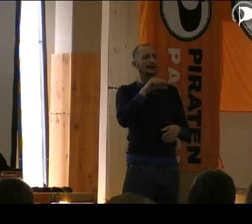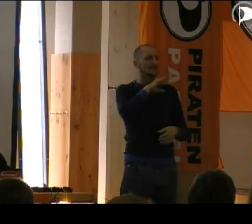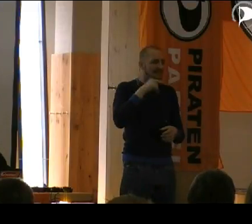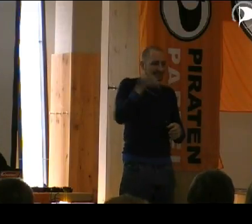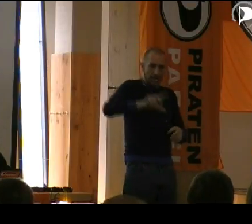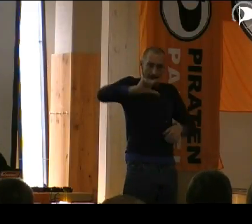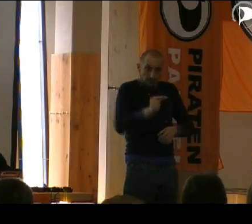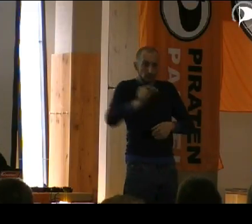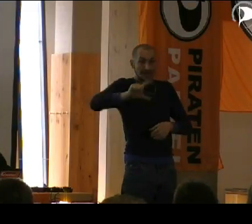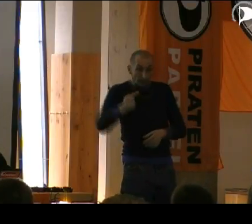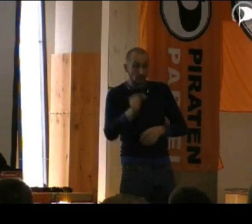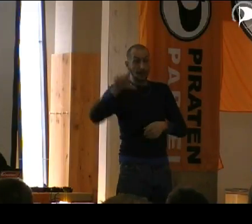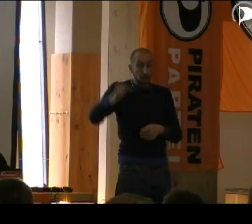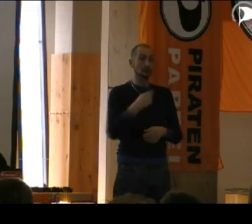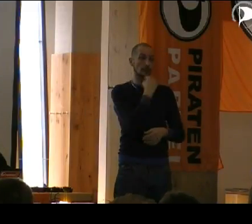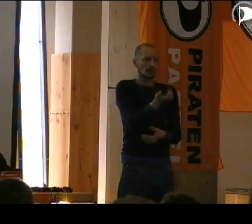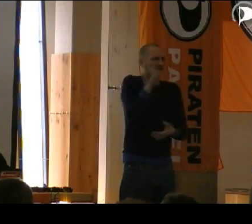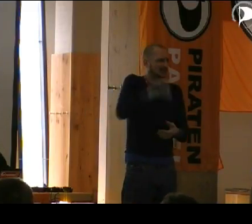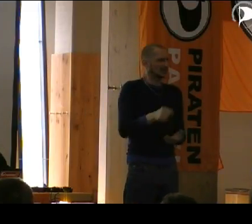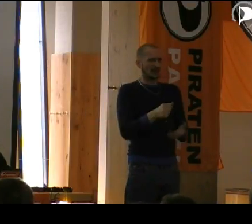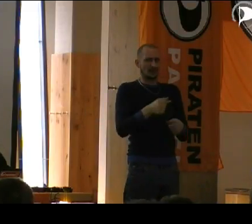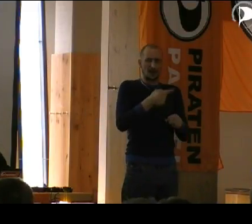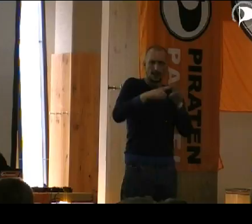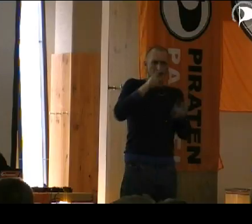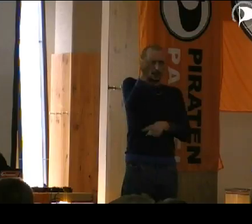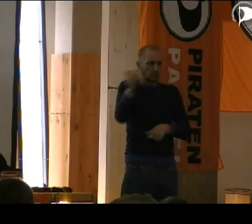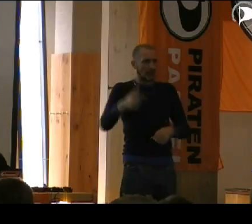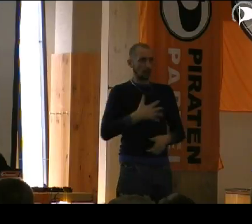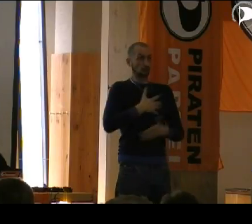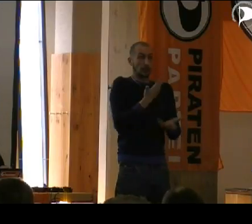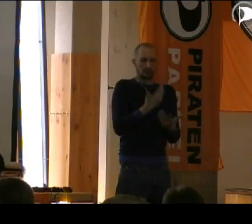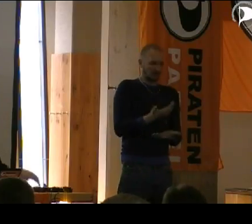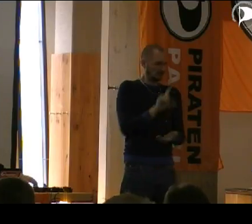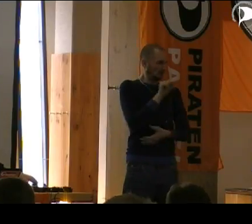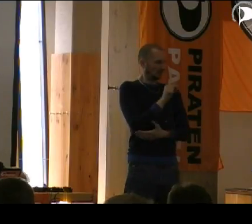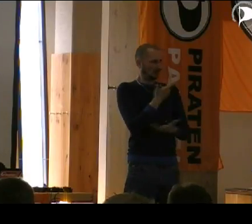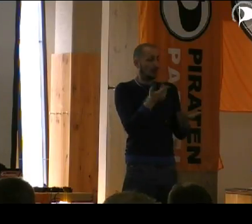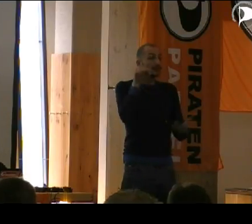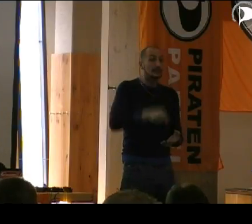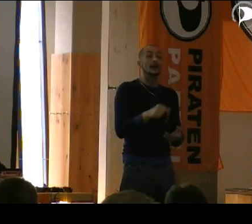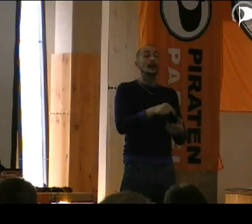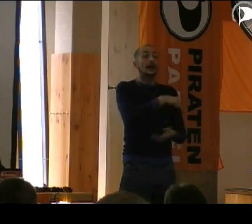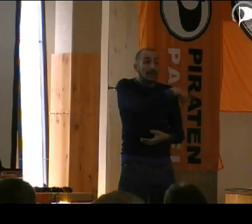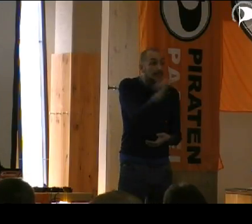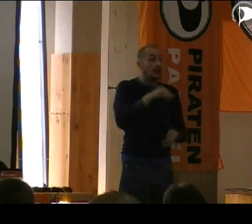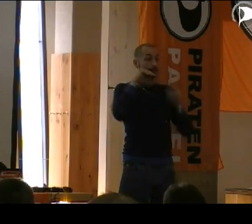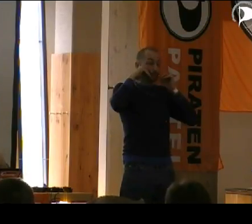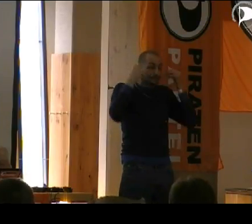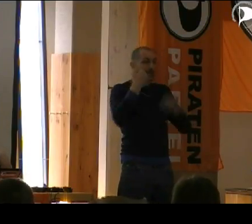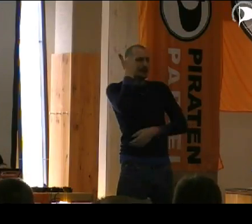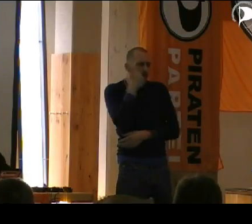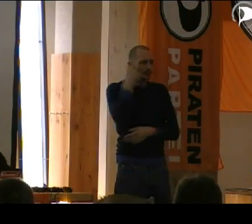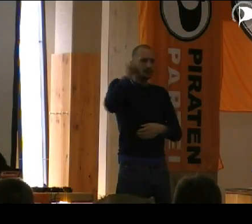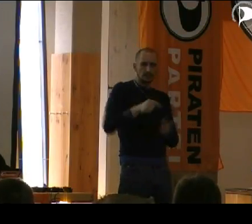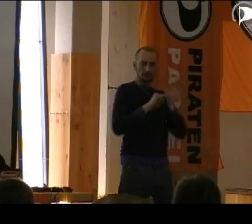abschalten und ich weiß persönlich sein die alle ganz merken das habe ich noch nicht was in letzter zeit sprach sie